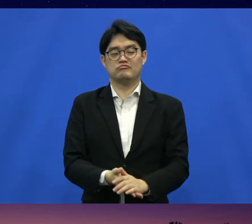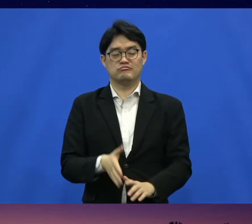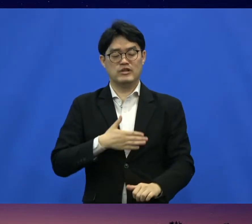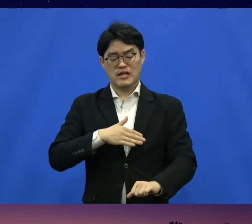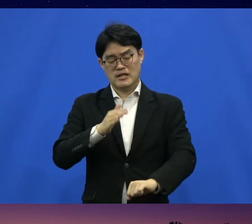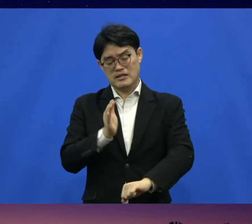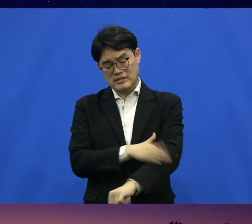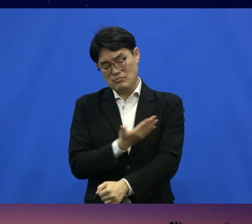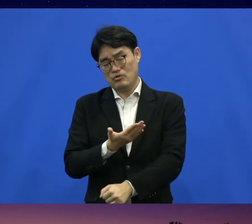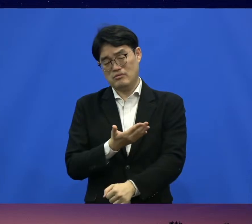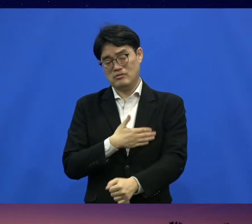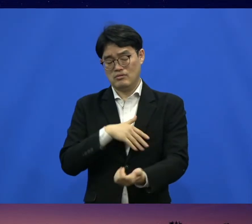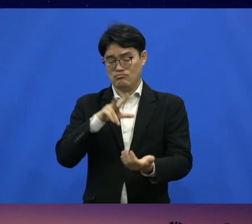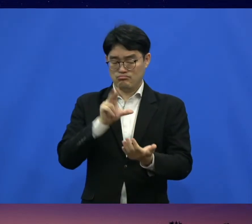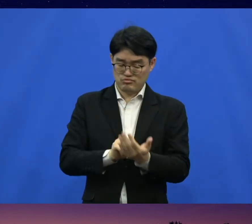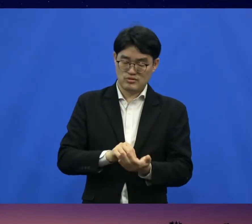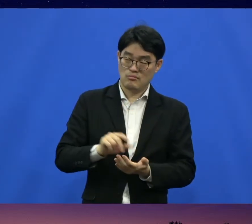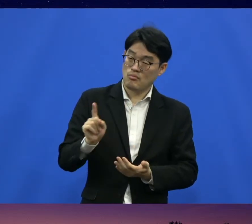알려주세요.